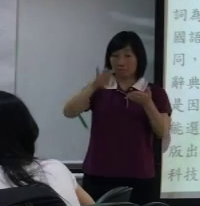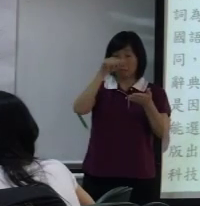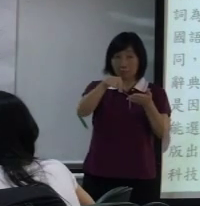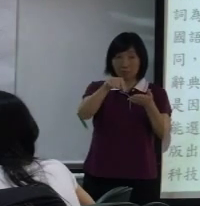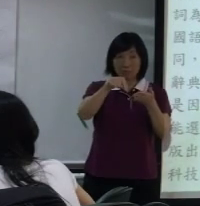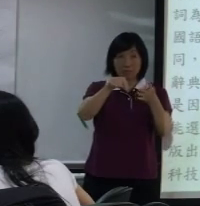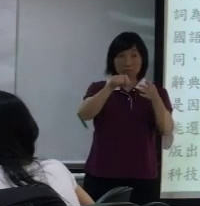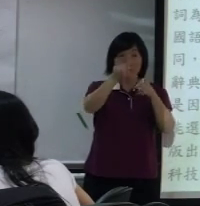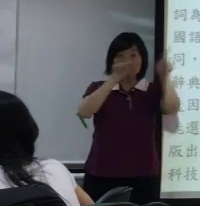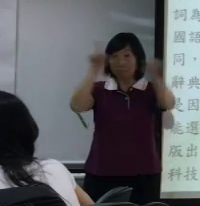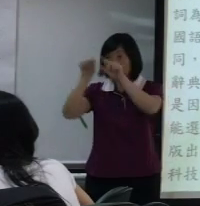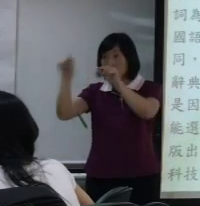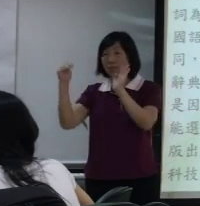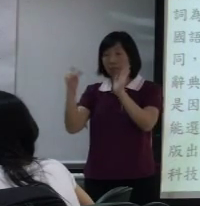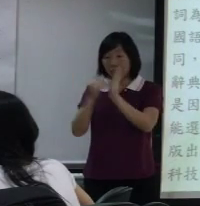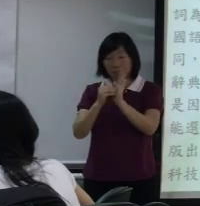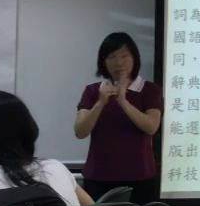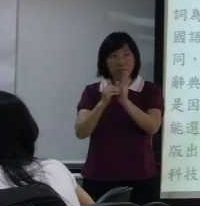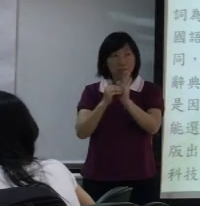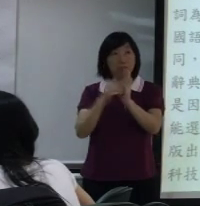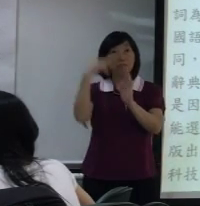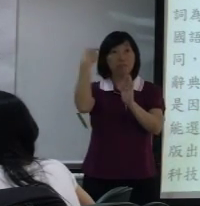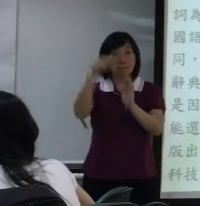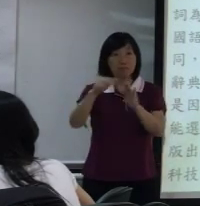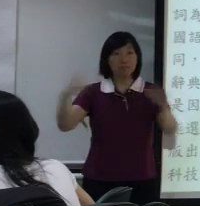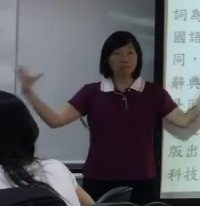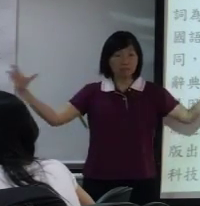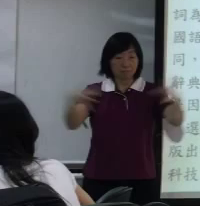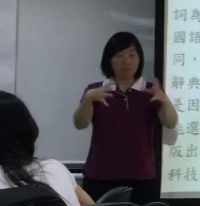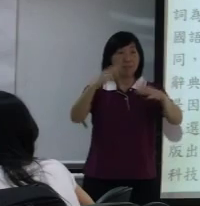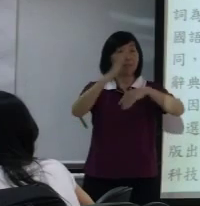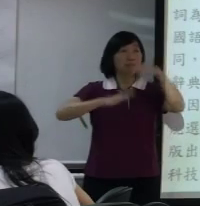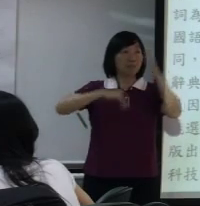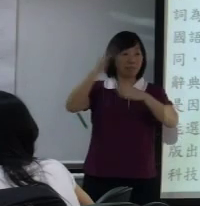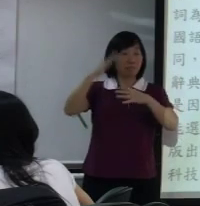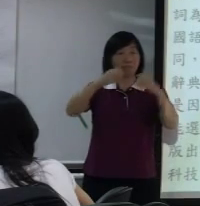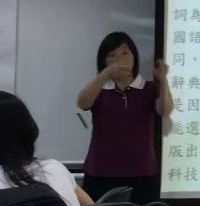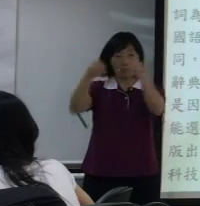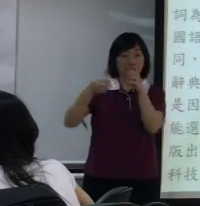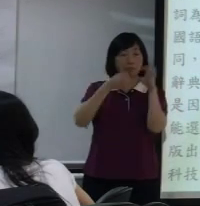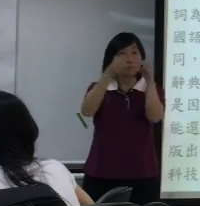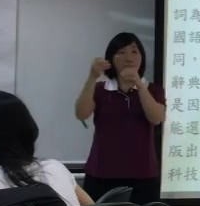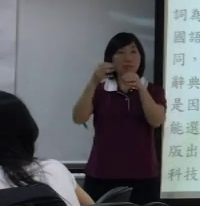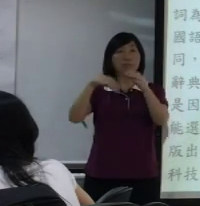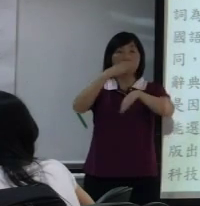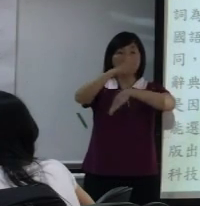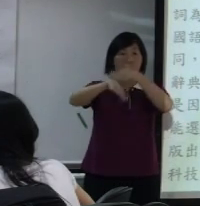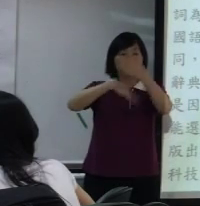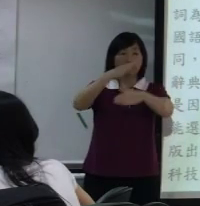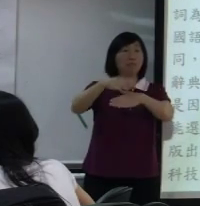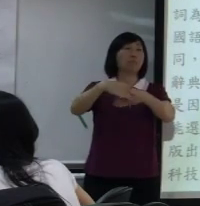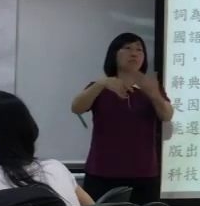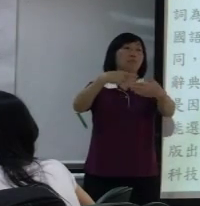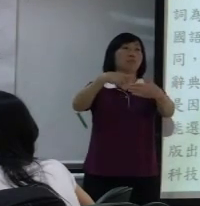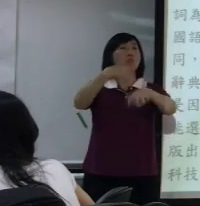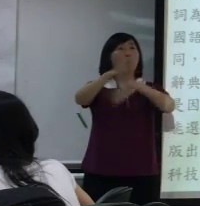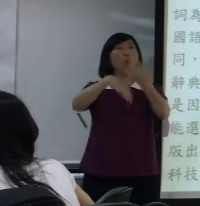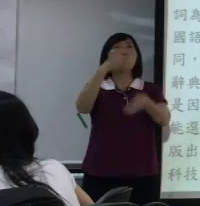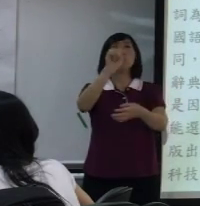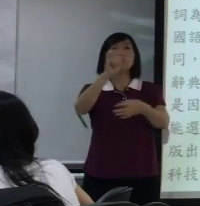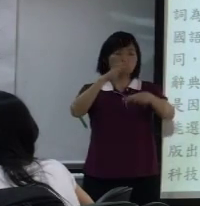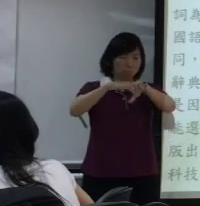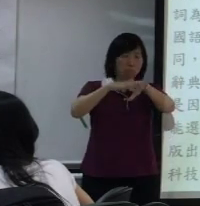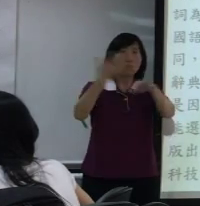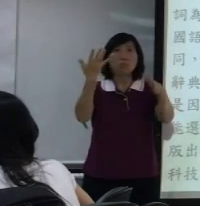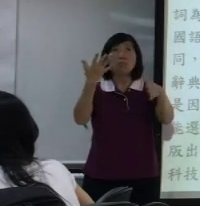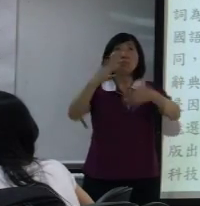挑出来以后，然后再共同一起来讨论手语的打法怎么